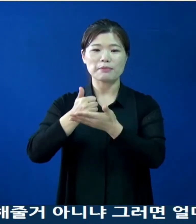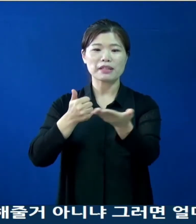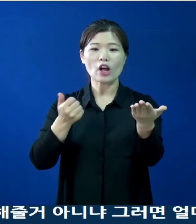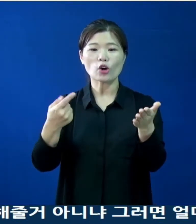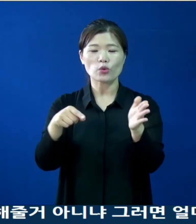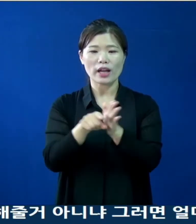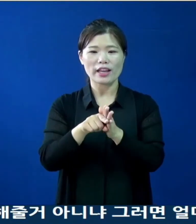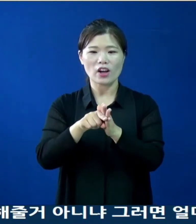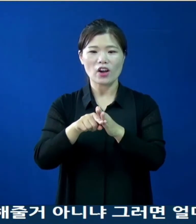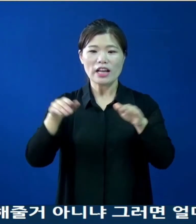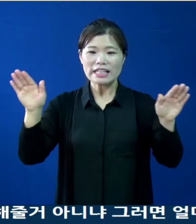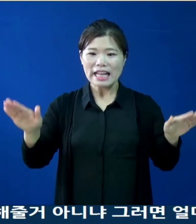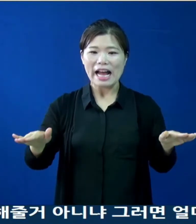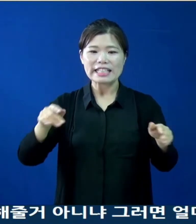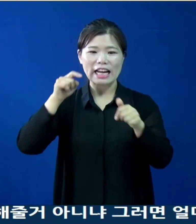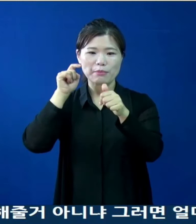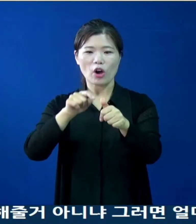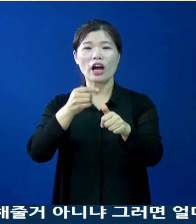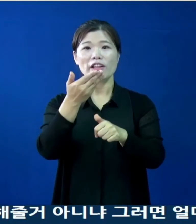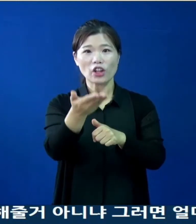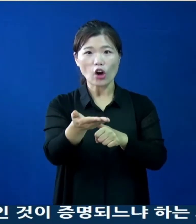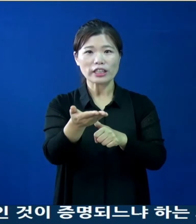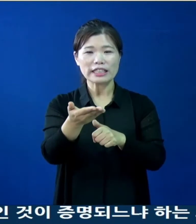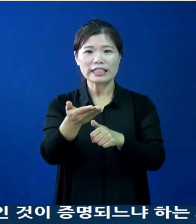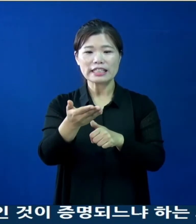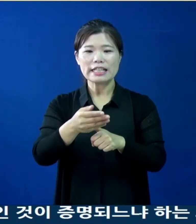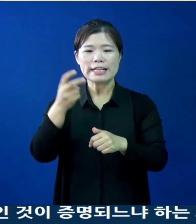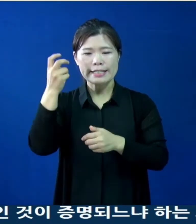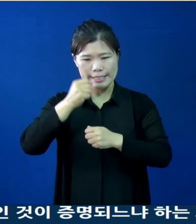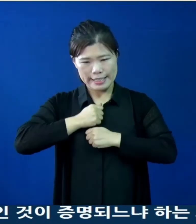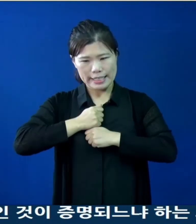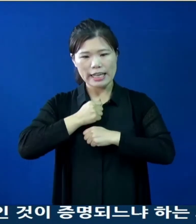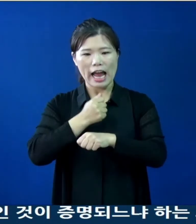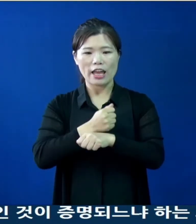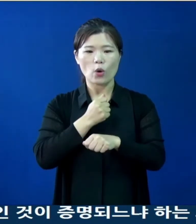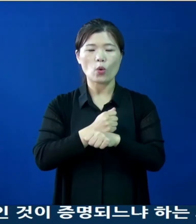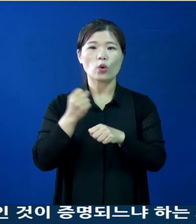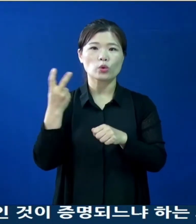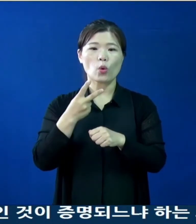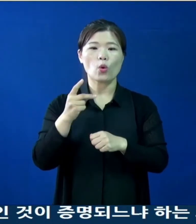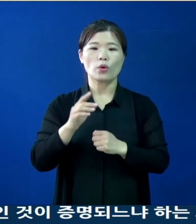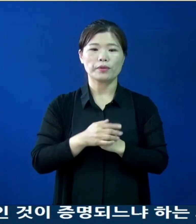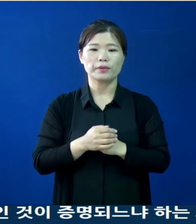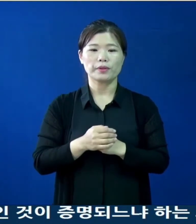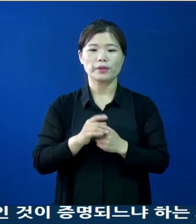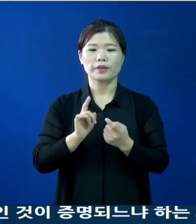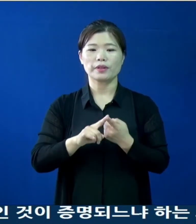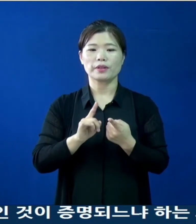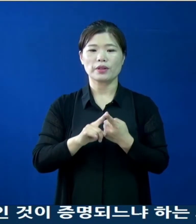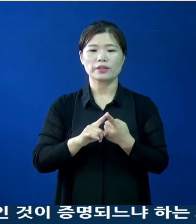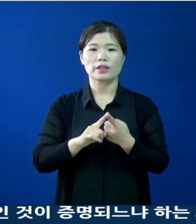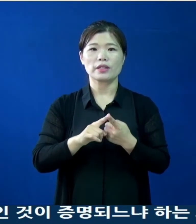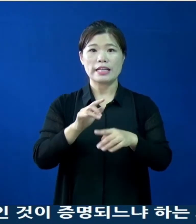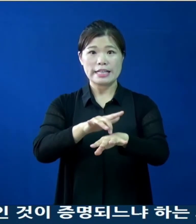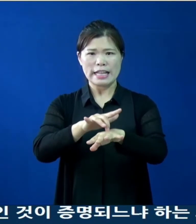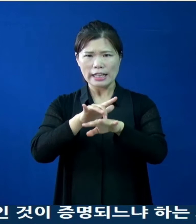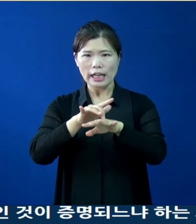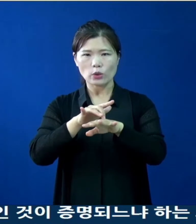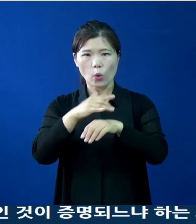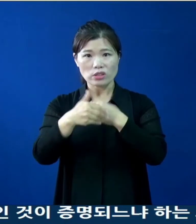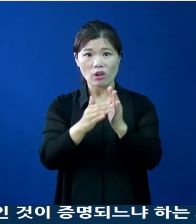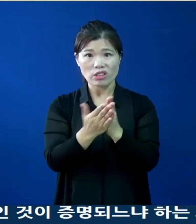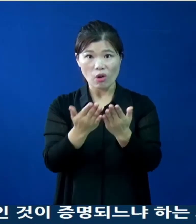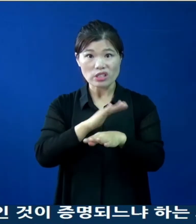사자를 명하사 너를 지키게 하시리라 하였고, 시편 91편을 인용한 거예요. 사단도 성경